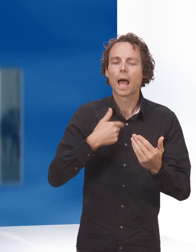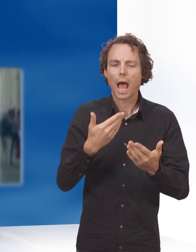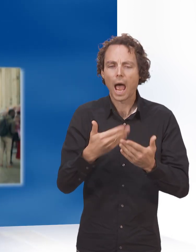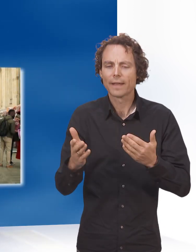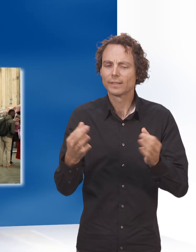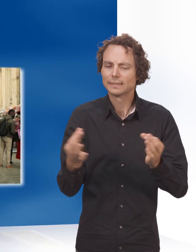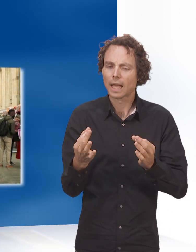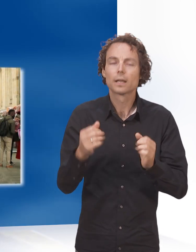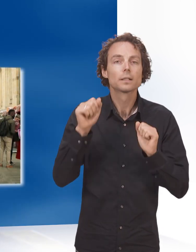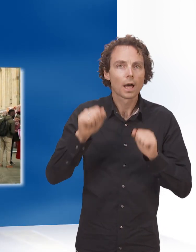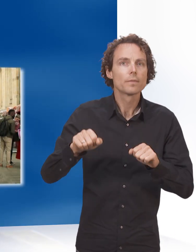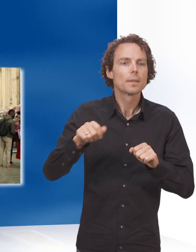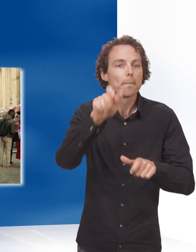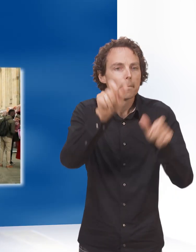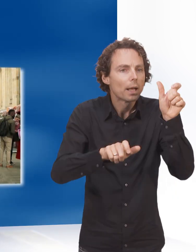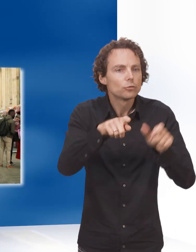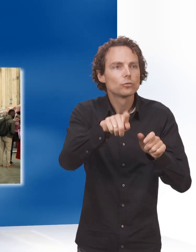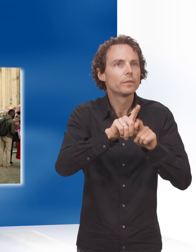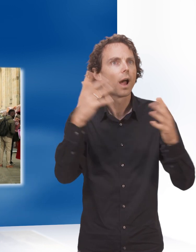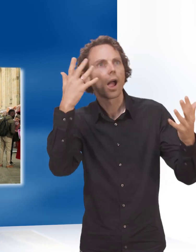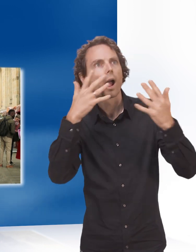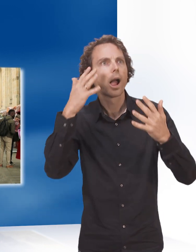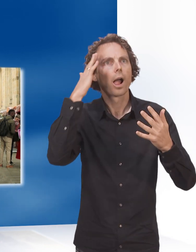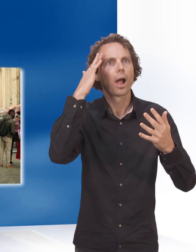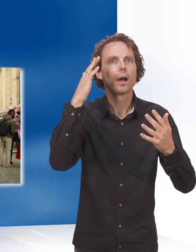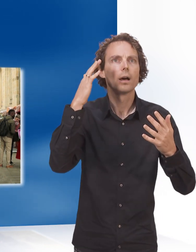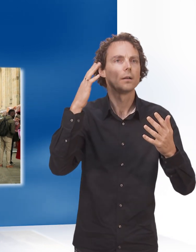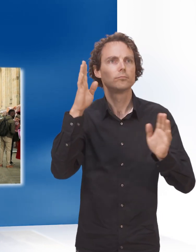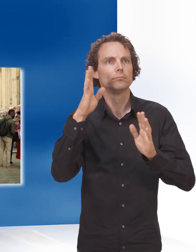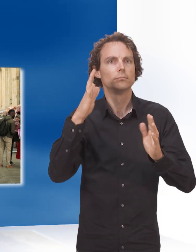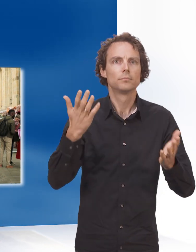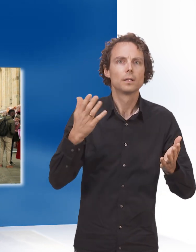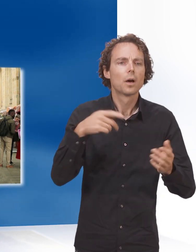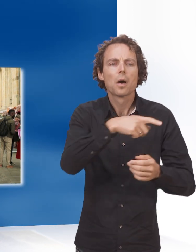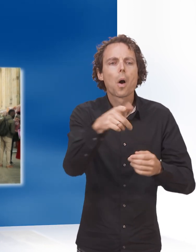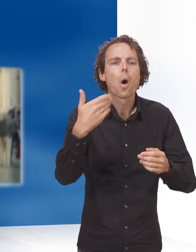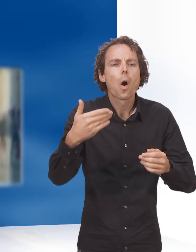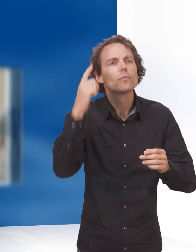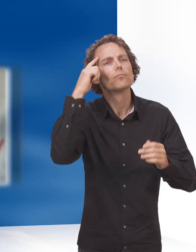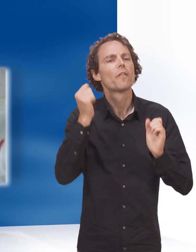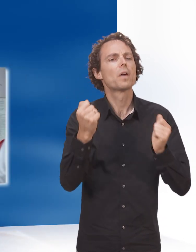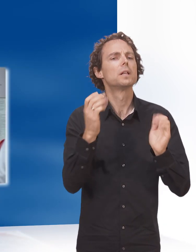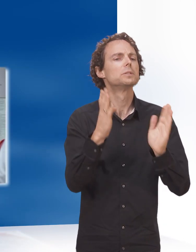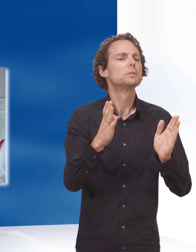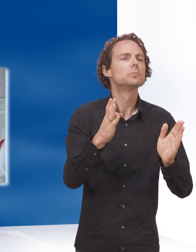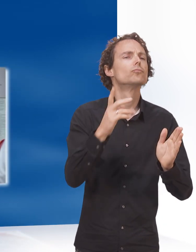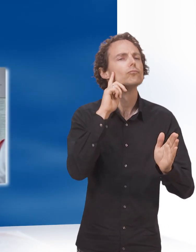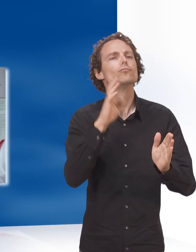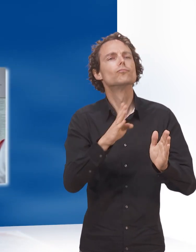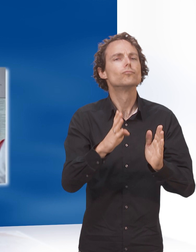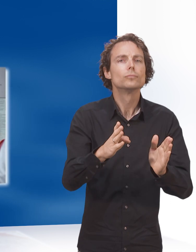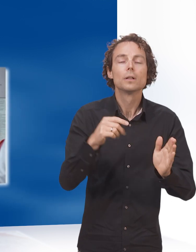einfachen Mitteln Menschen durcheinander bringen, schrubbelig machen. Die haben ja immer so ein festes Raster. Ich habe zum Beispiel jetzt hier